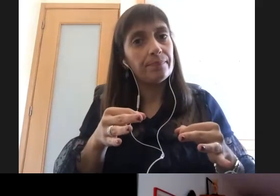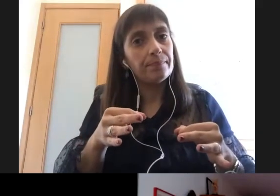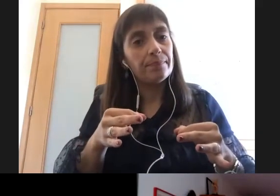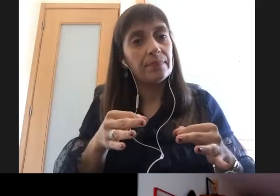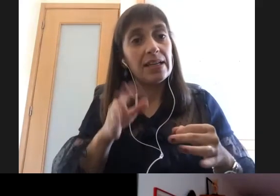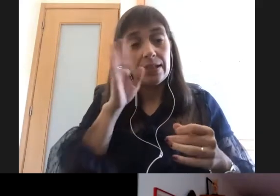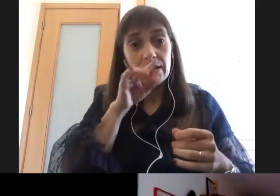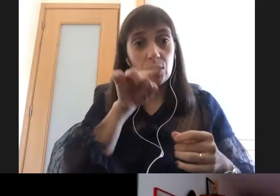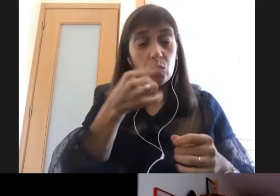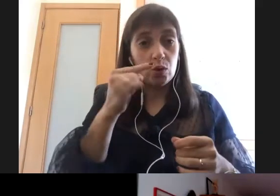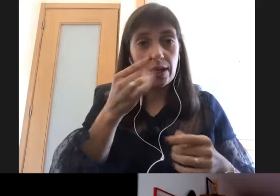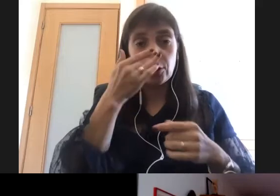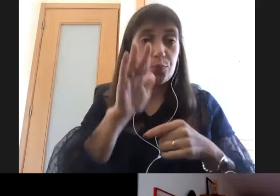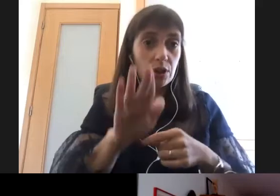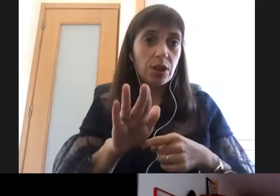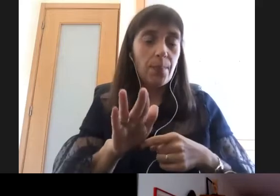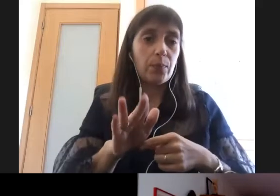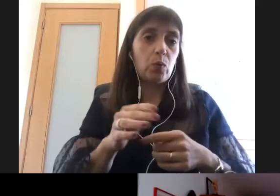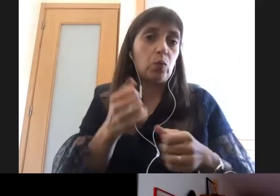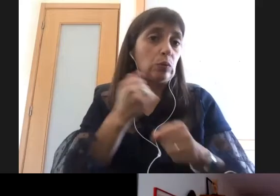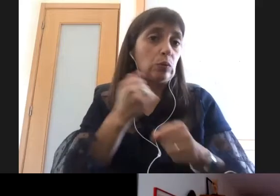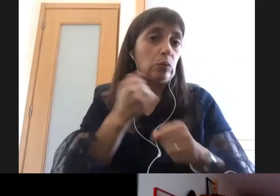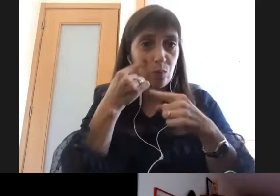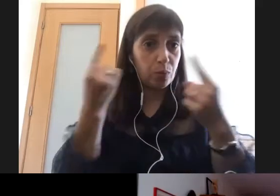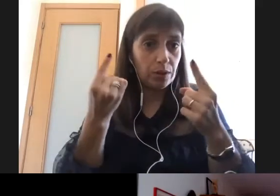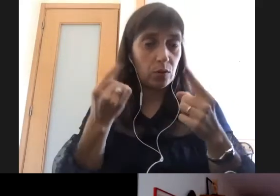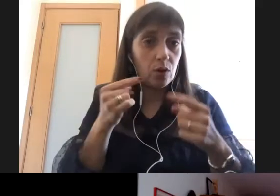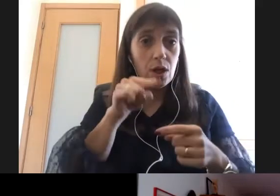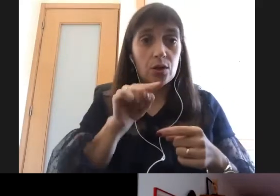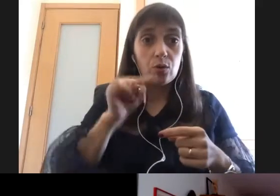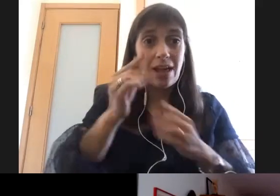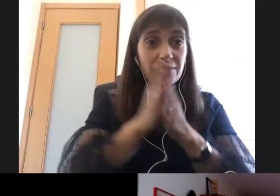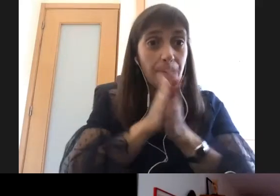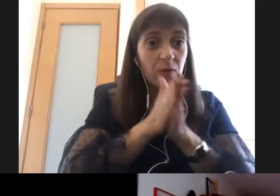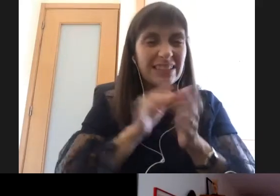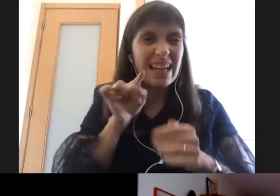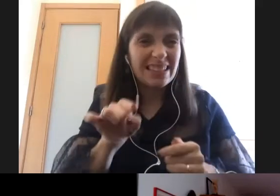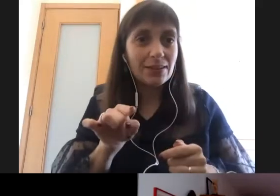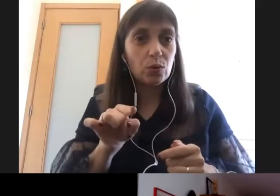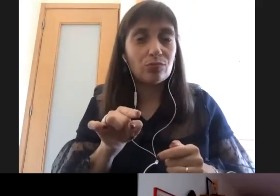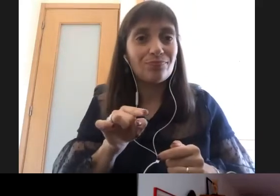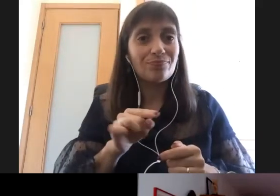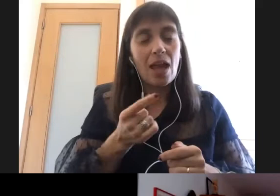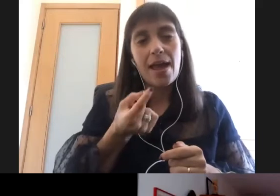se você tem um cargo público, se aproveitar disso é quase que